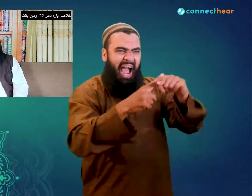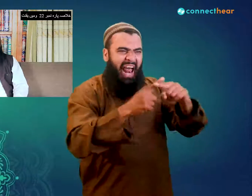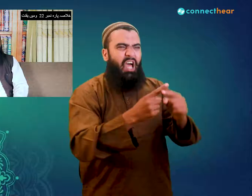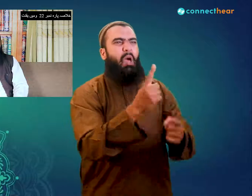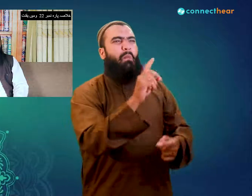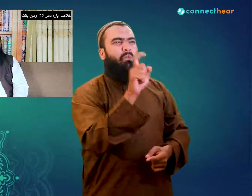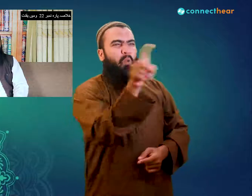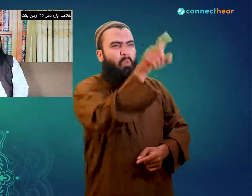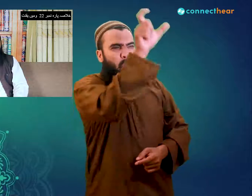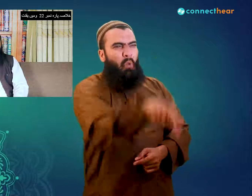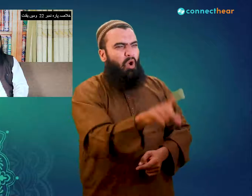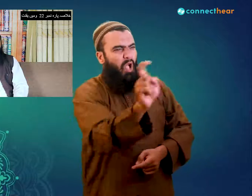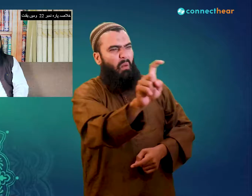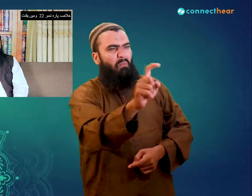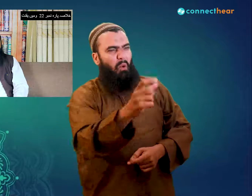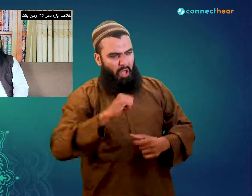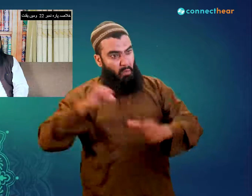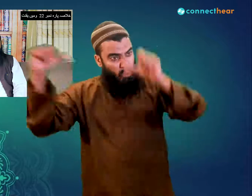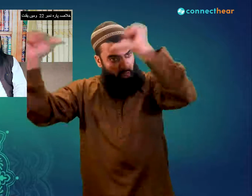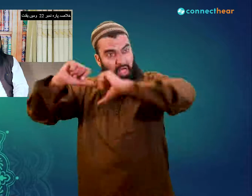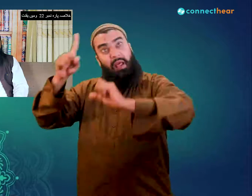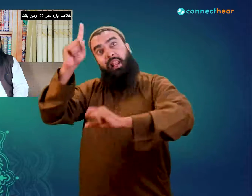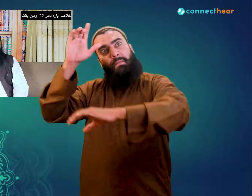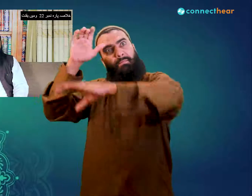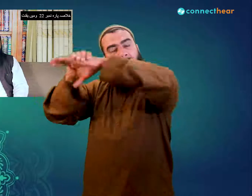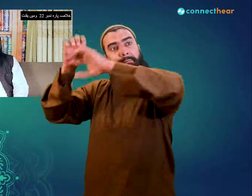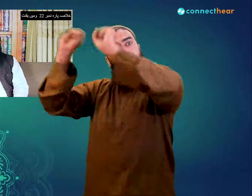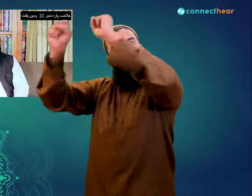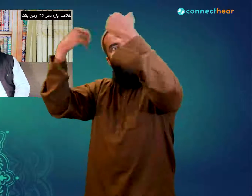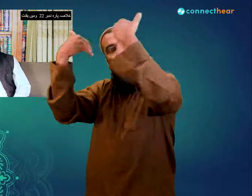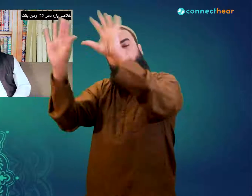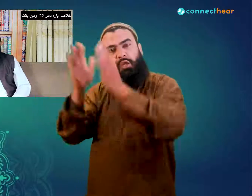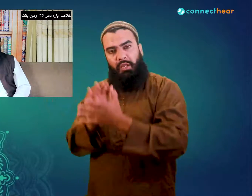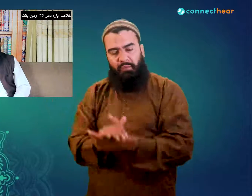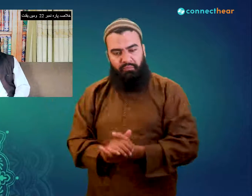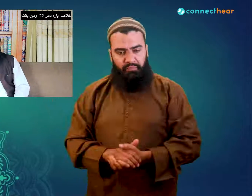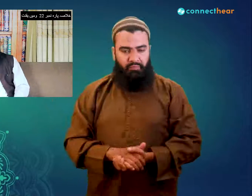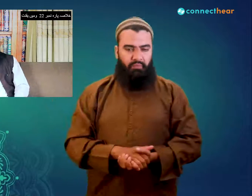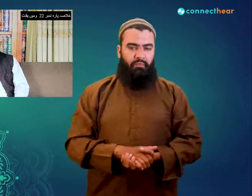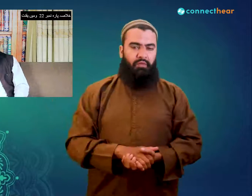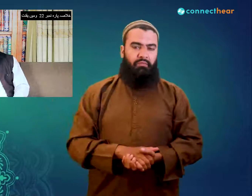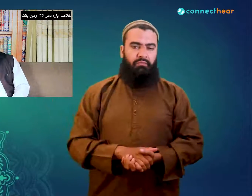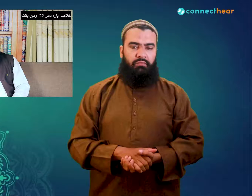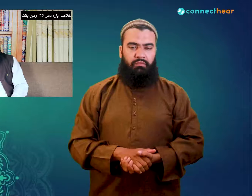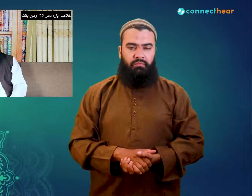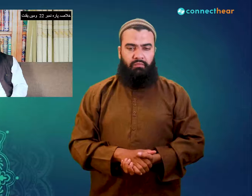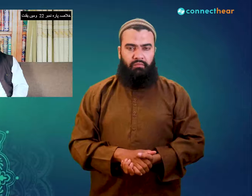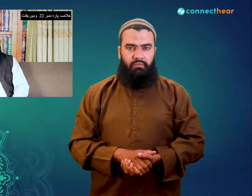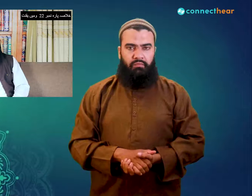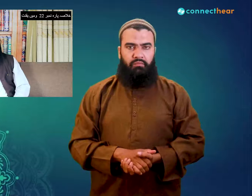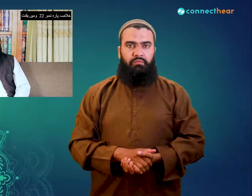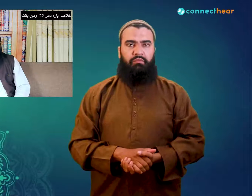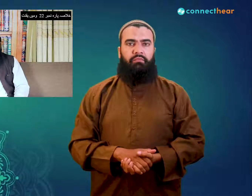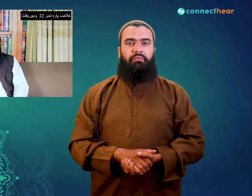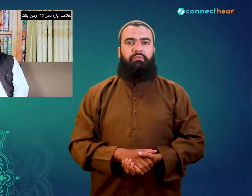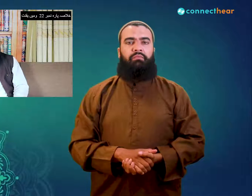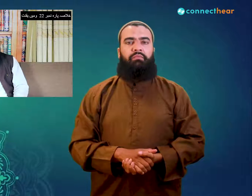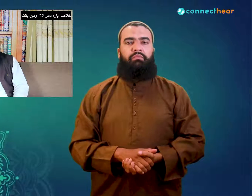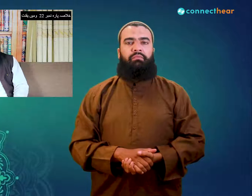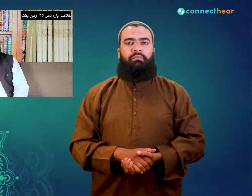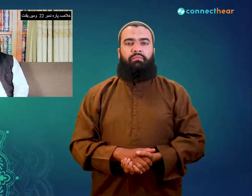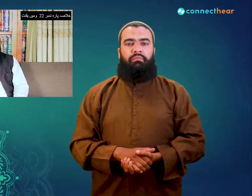ہم عذاب میں مبتلا نہیں ہو سکتے۔ اس کا جواب اگلی آیت میں دیا گیا، رکوع 11 آیت 39